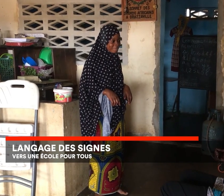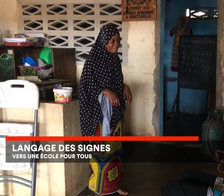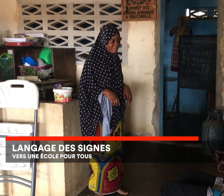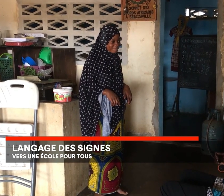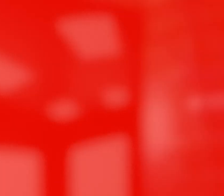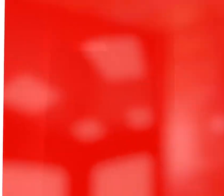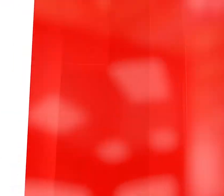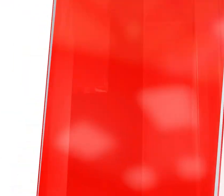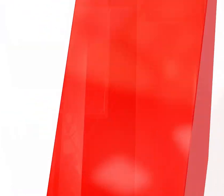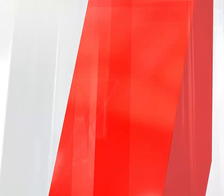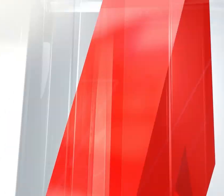signes